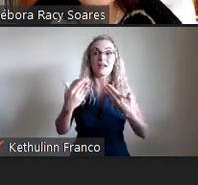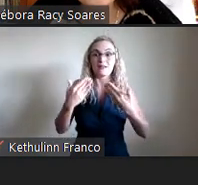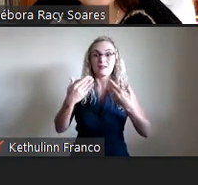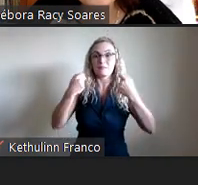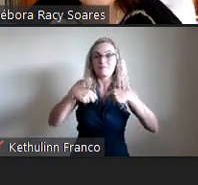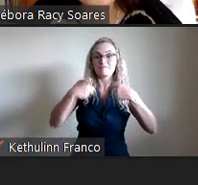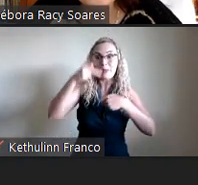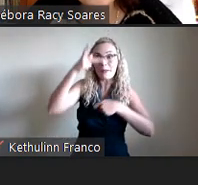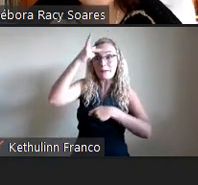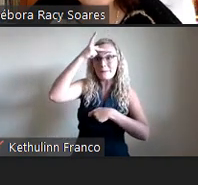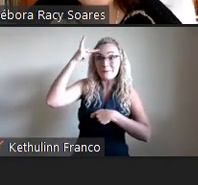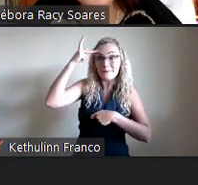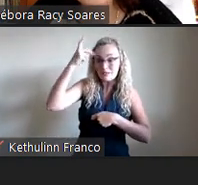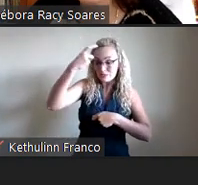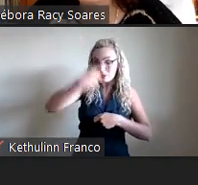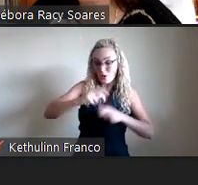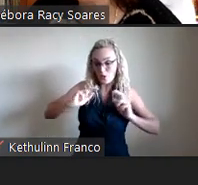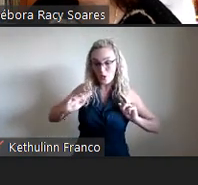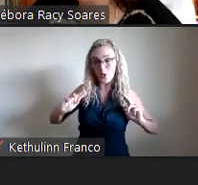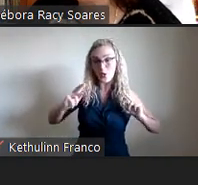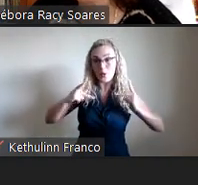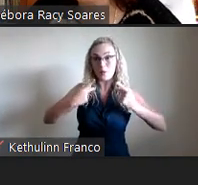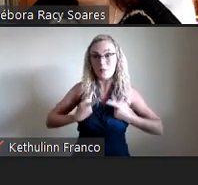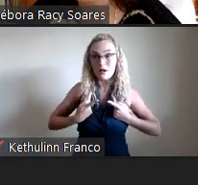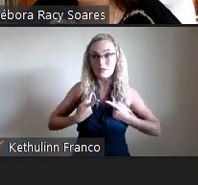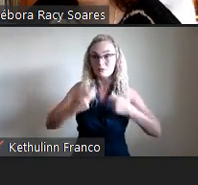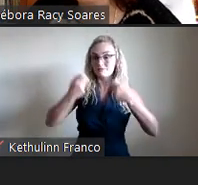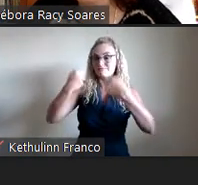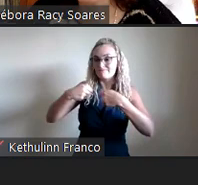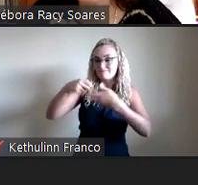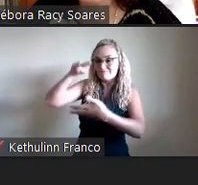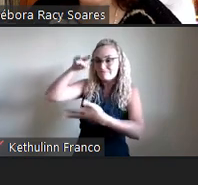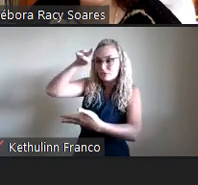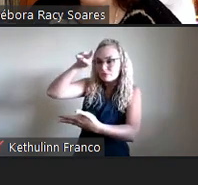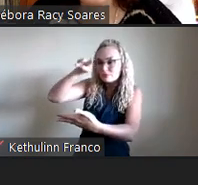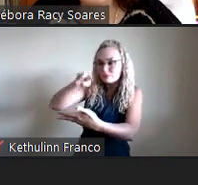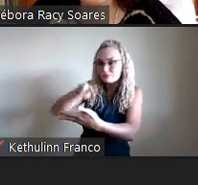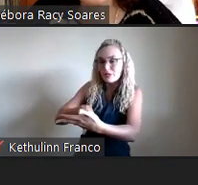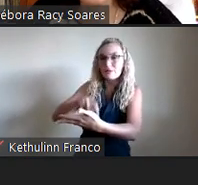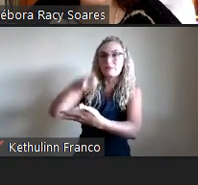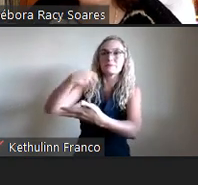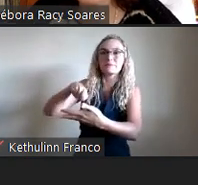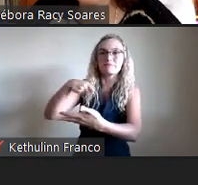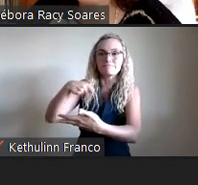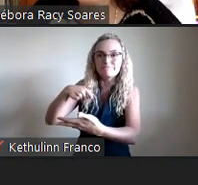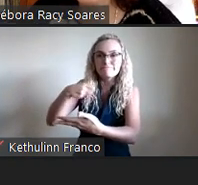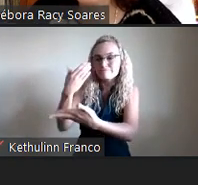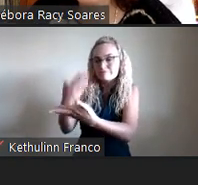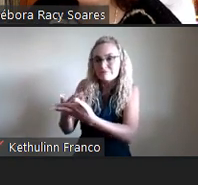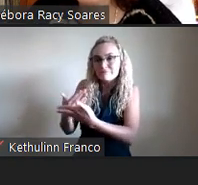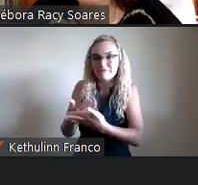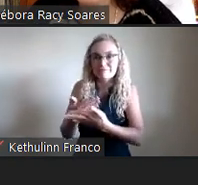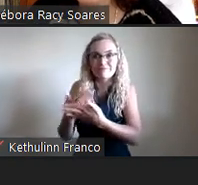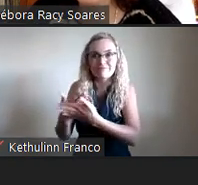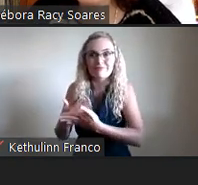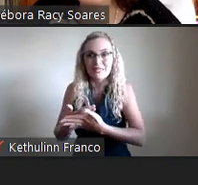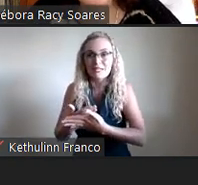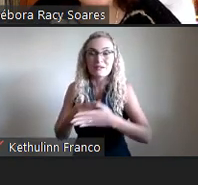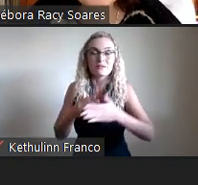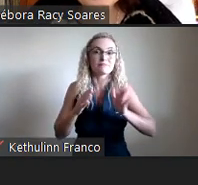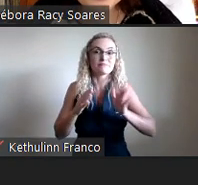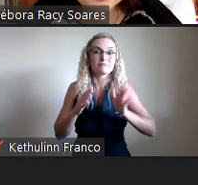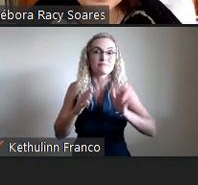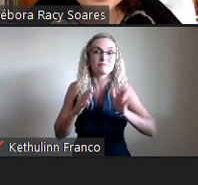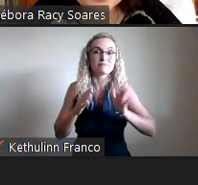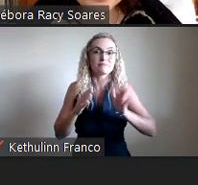de sinais e muito melhor na língua portuguesa, né? Porque é impossível traduzir de uma língua para outra se você não